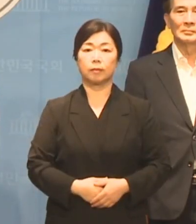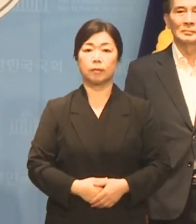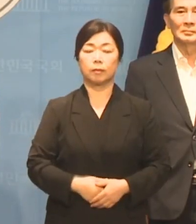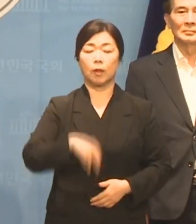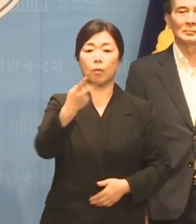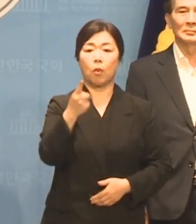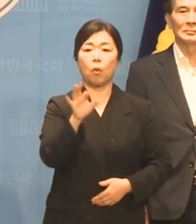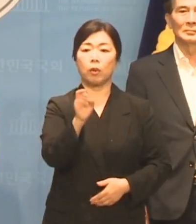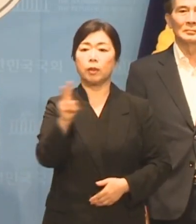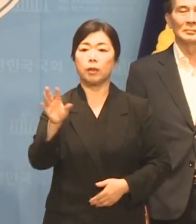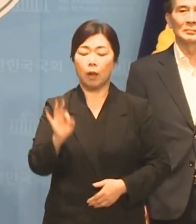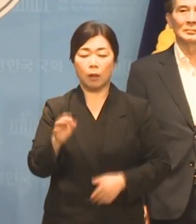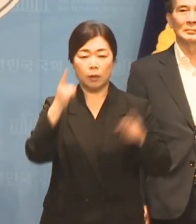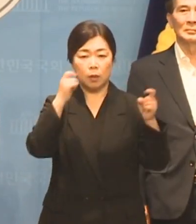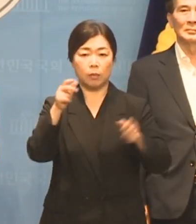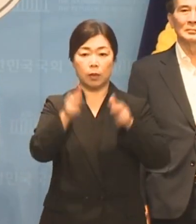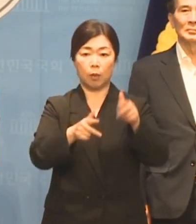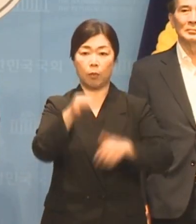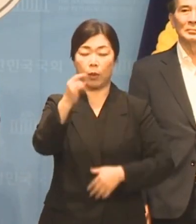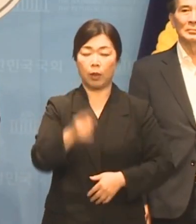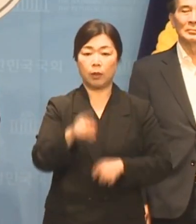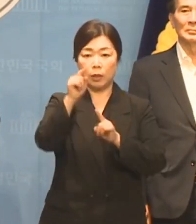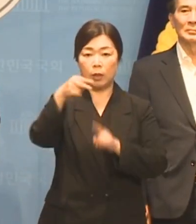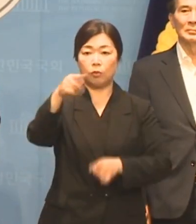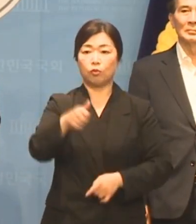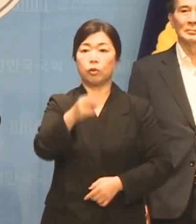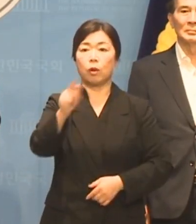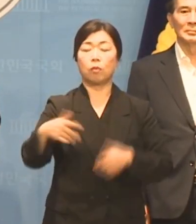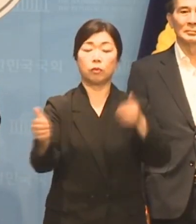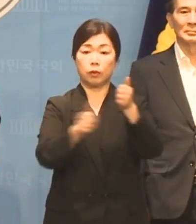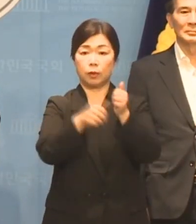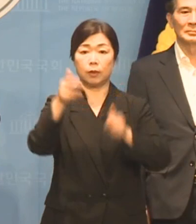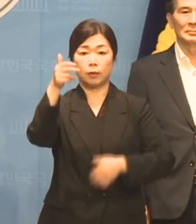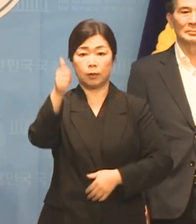몽양 여운영 선생 기념사업회 이두엽 부이사장님,